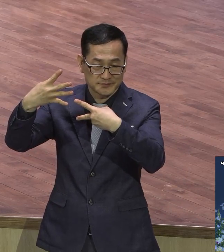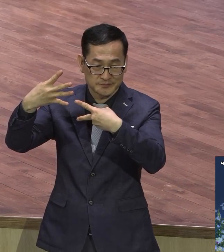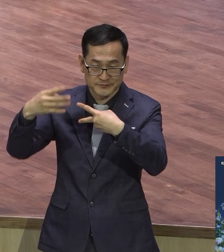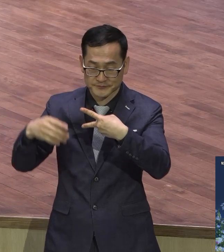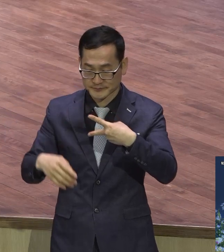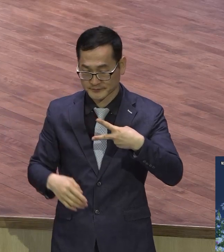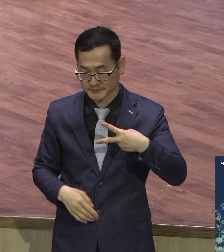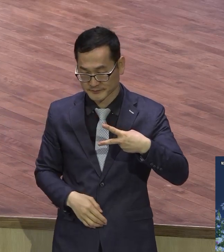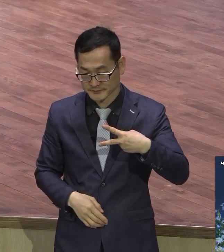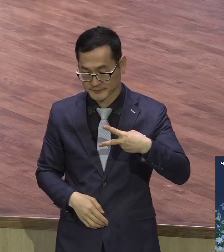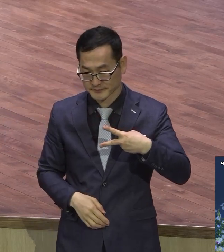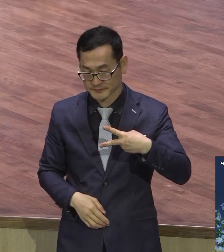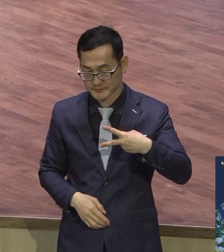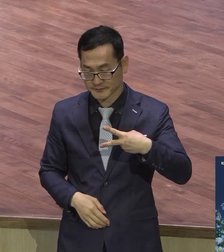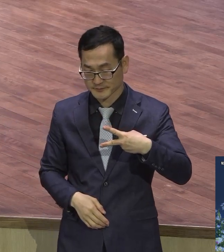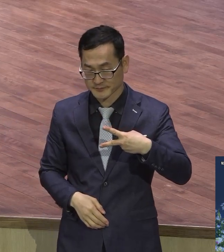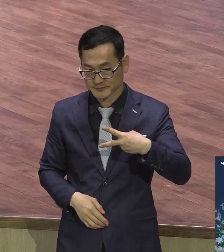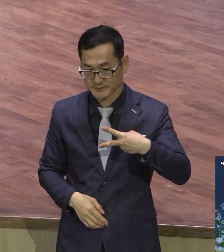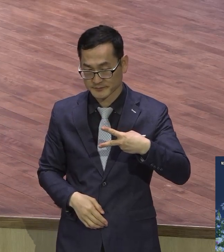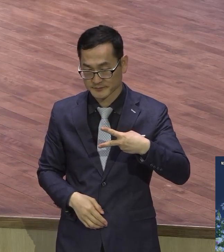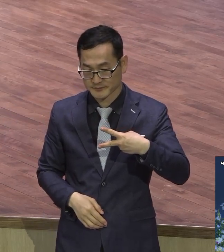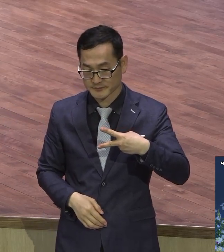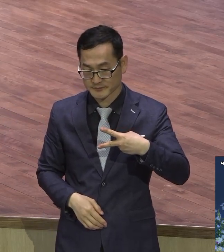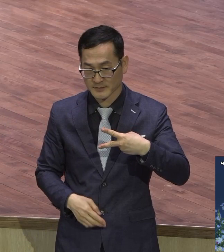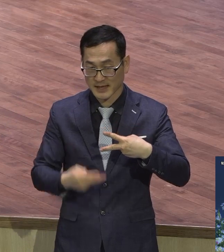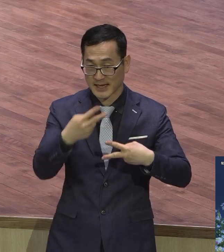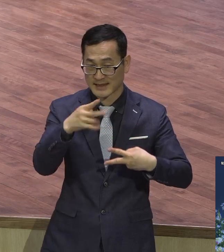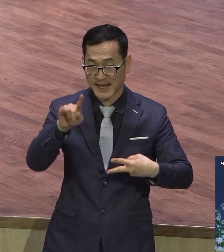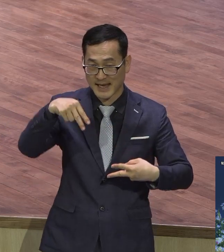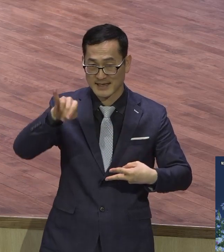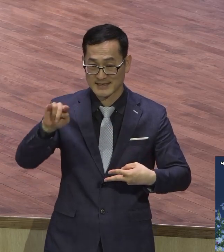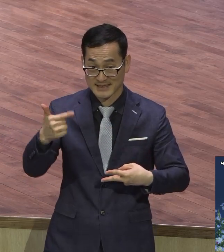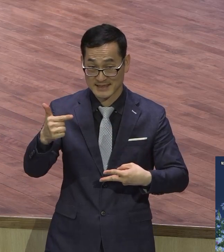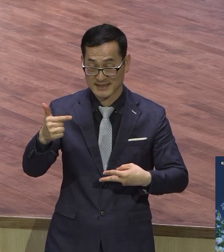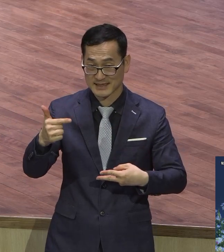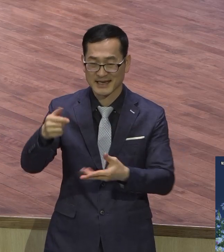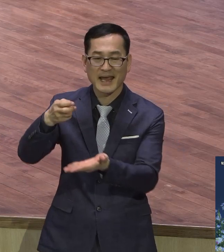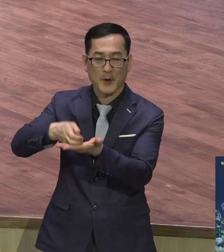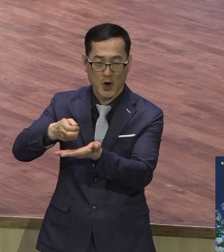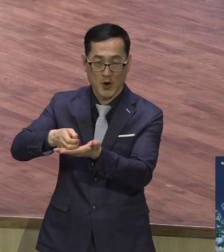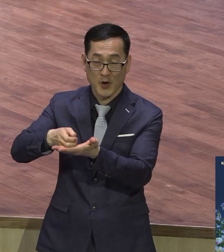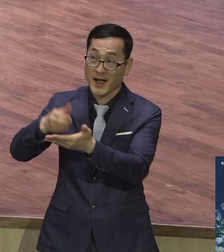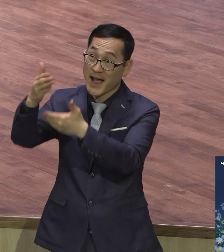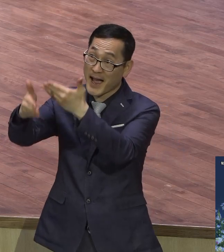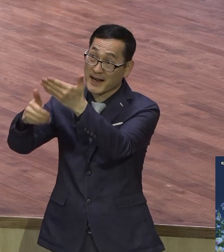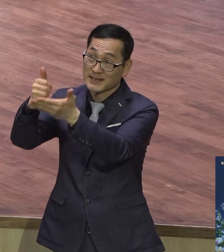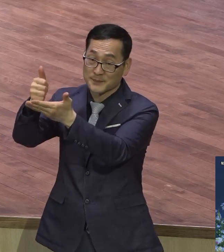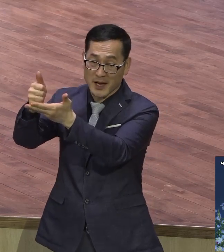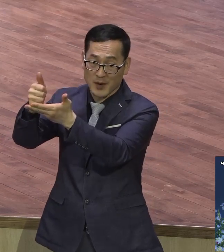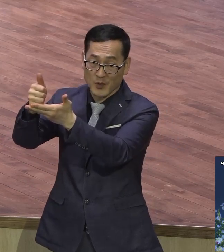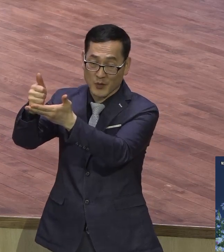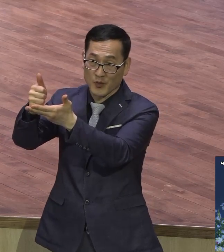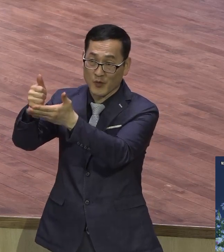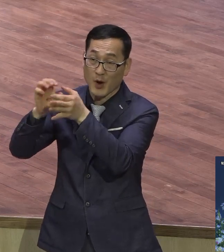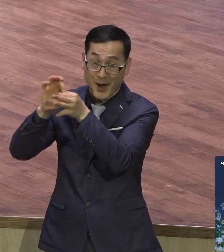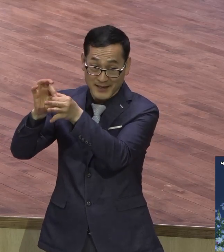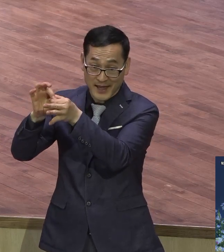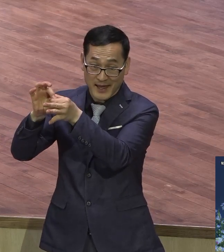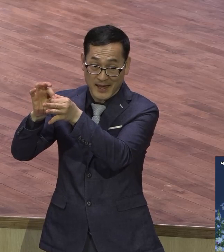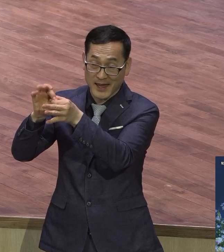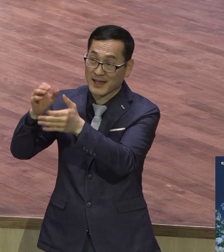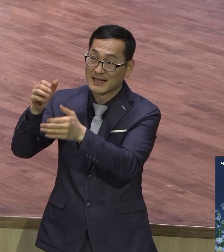내용이 있죠. 그걸 대신개명이라. 대신 하나님과의 관계된 개명이라.